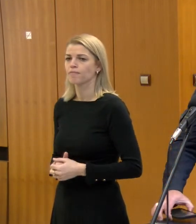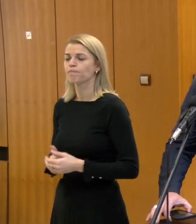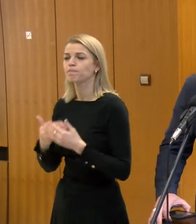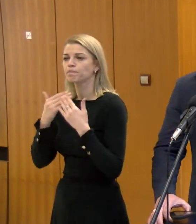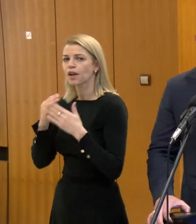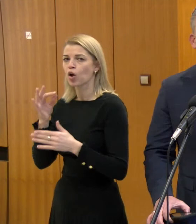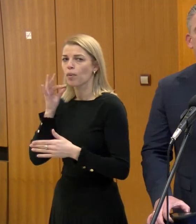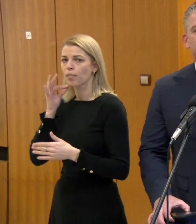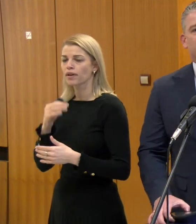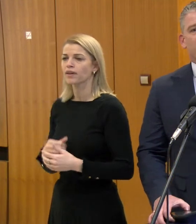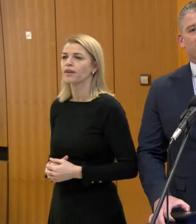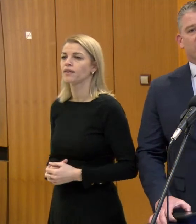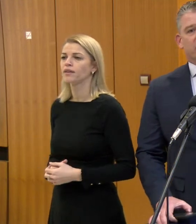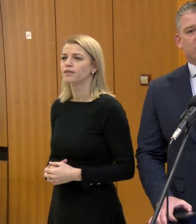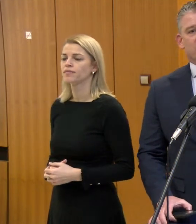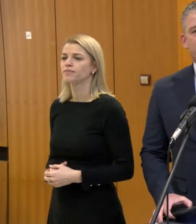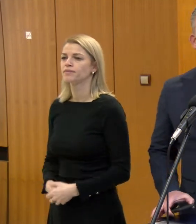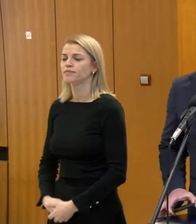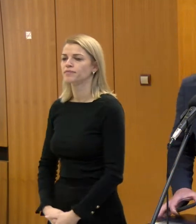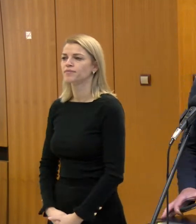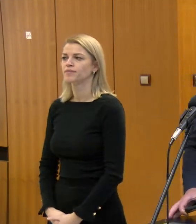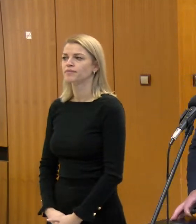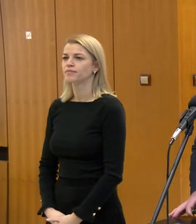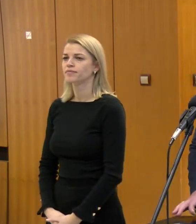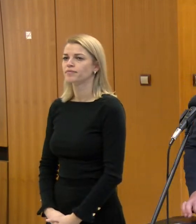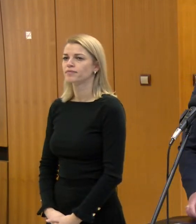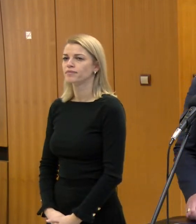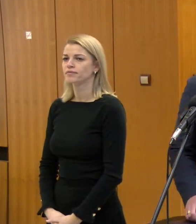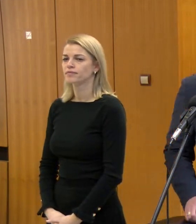Ďakujeme pekne. No, skúsme.